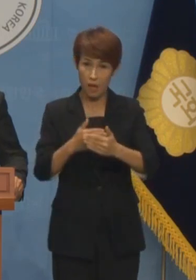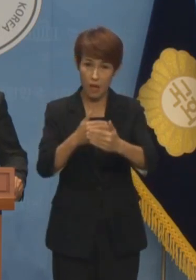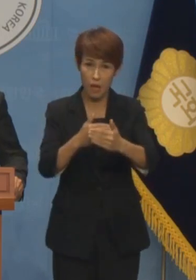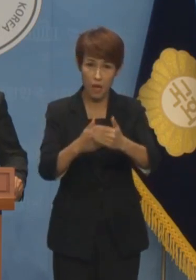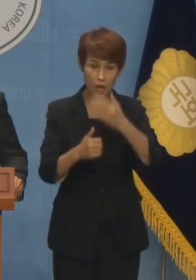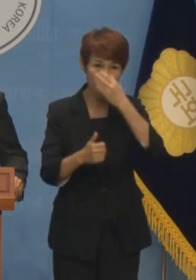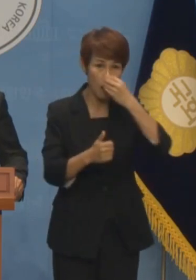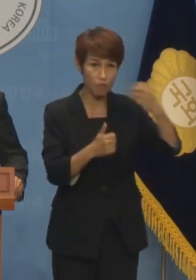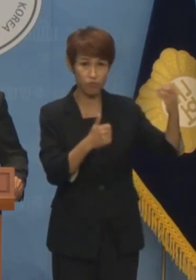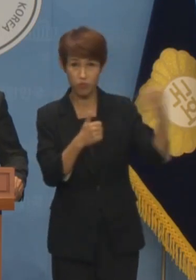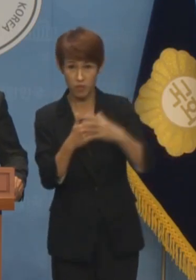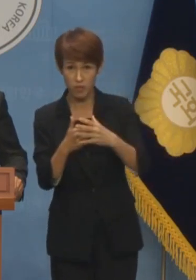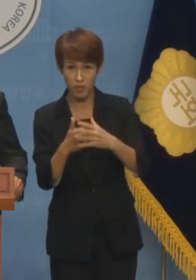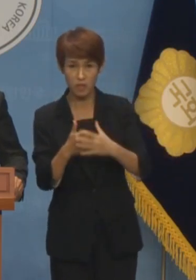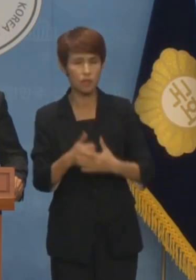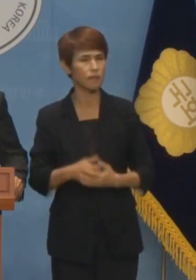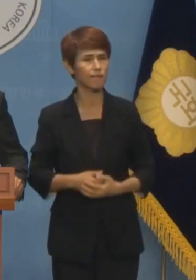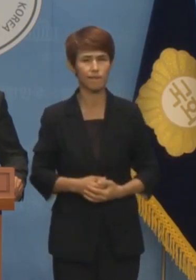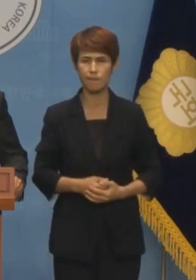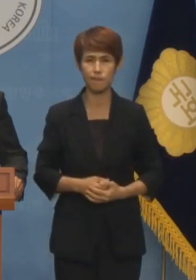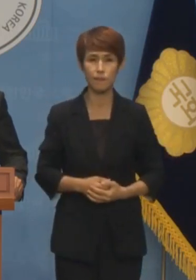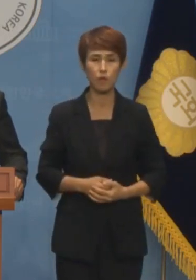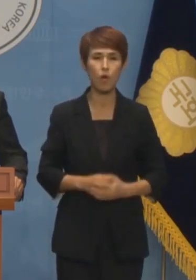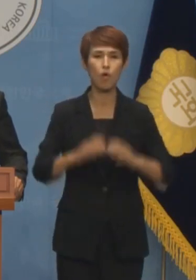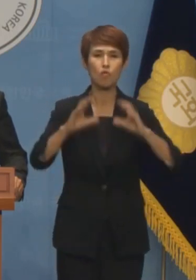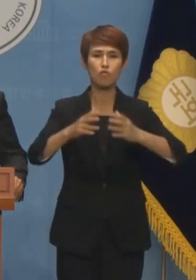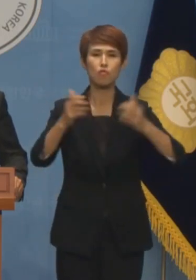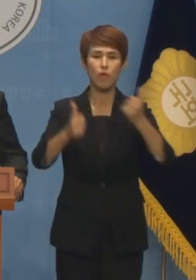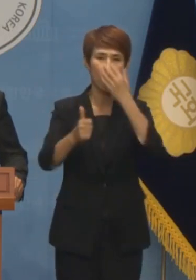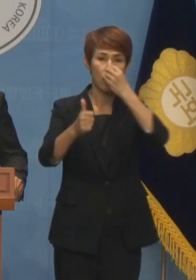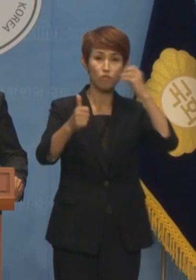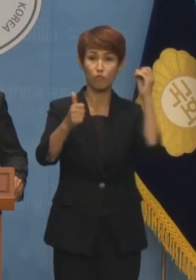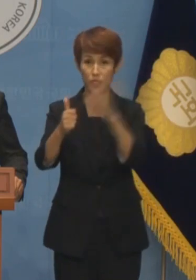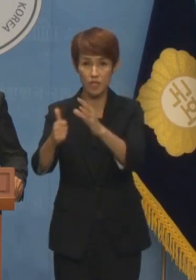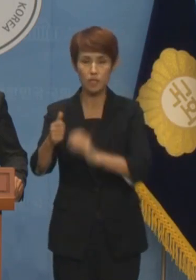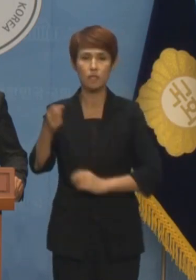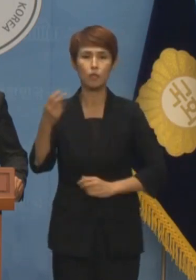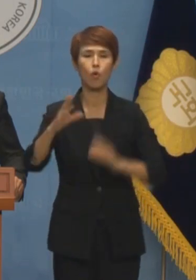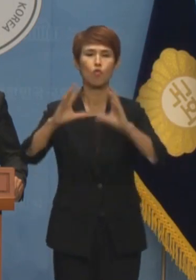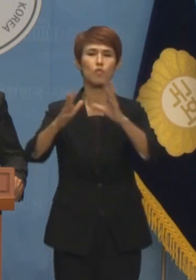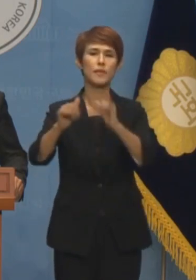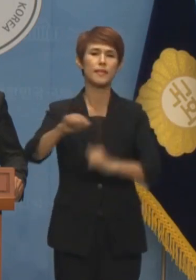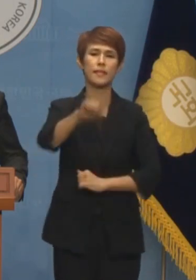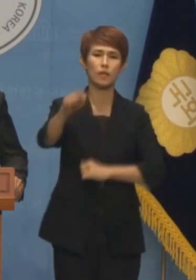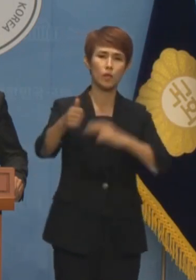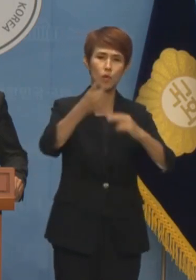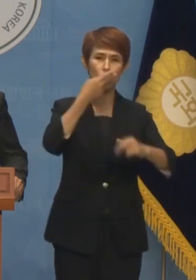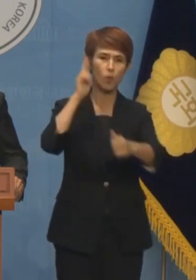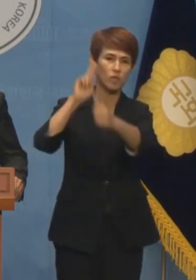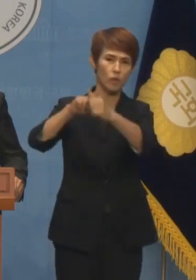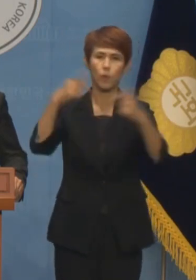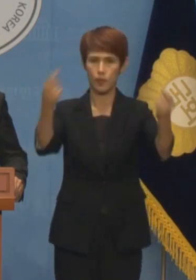절차마저 무시한다면 이는 국회 무시를 넘어 국민에 대한 도전입니다.